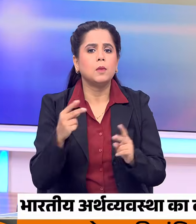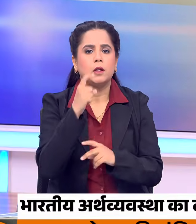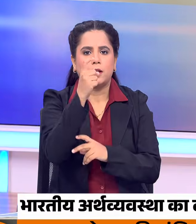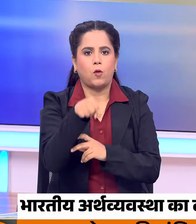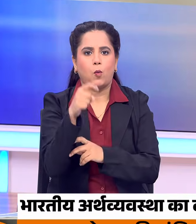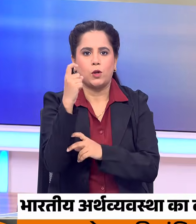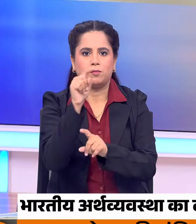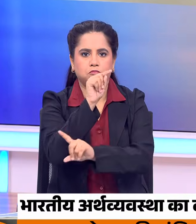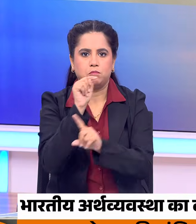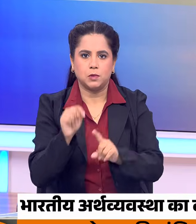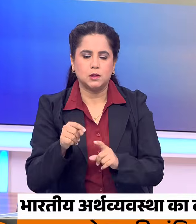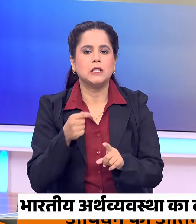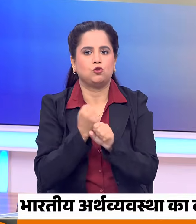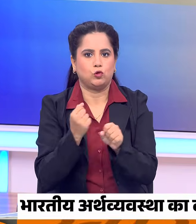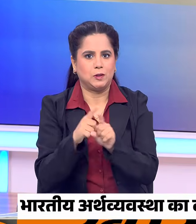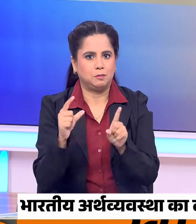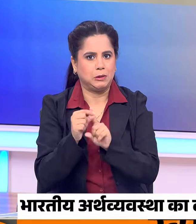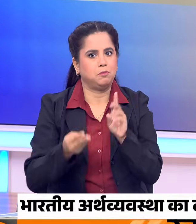7.7% रही।